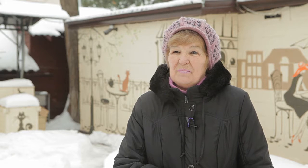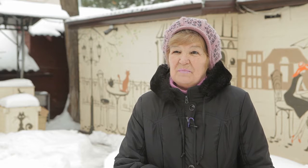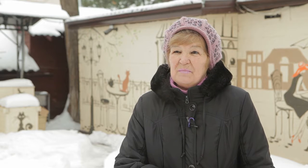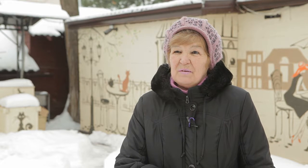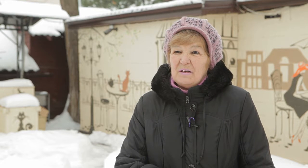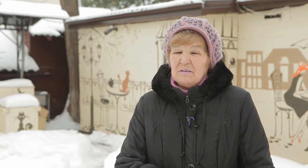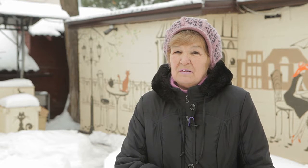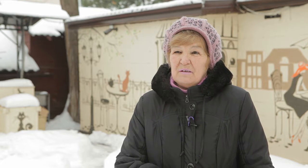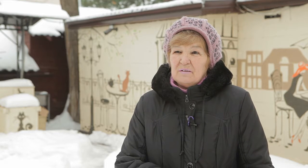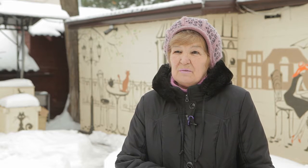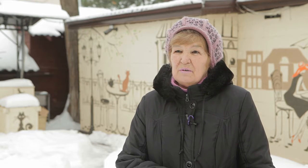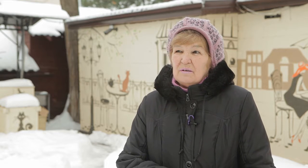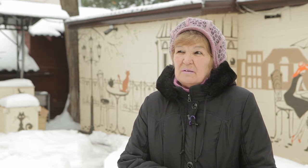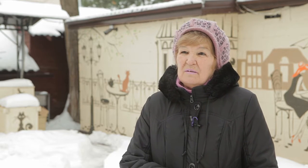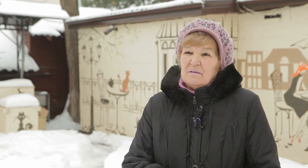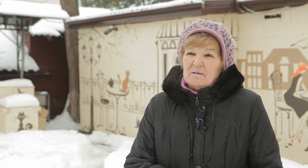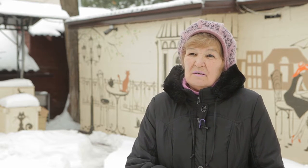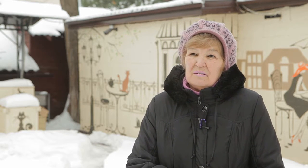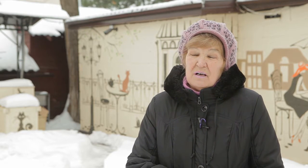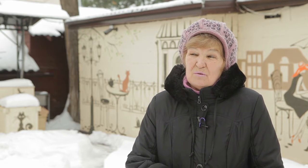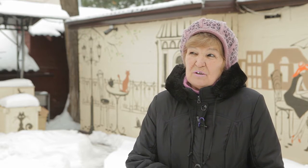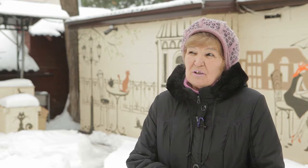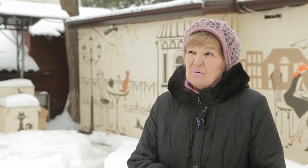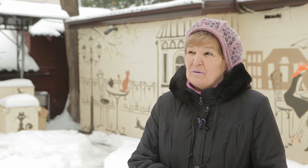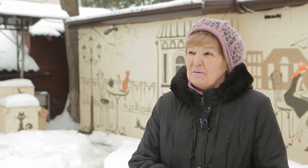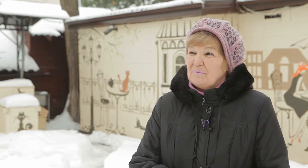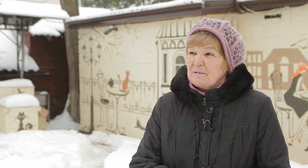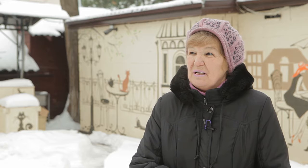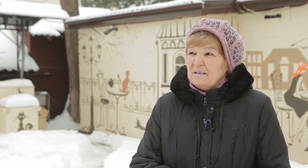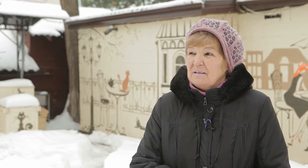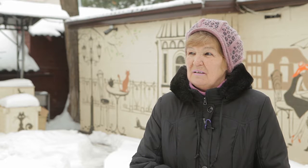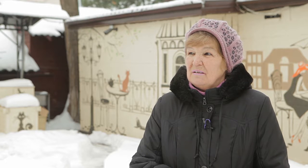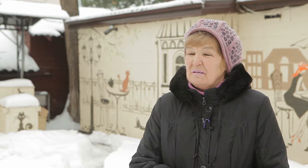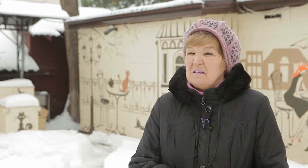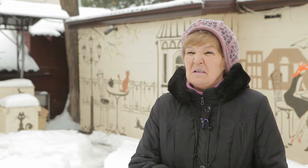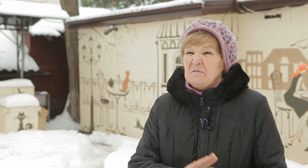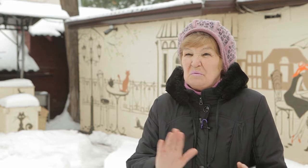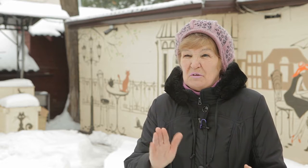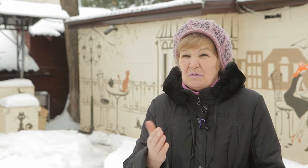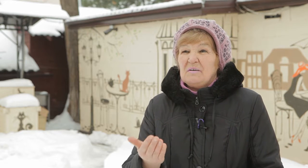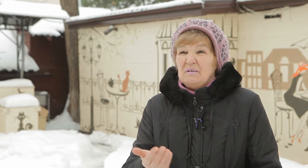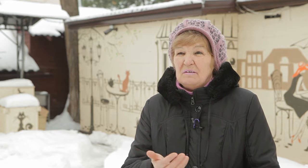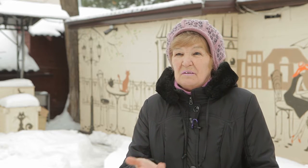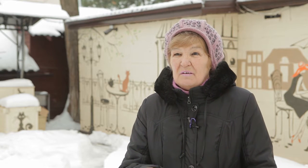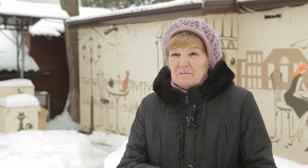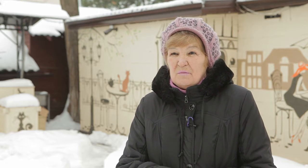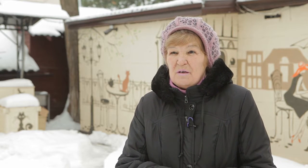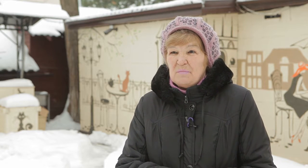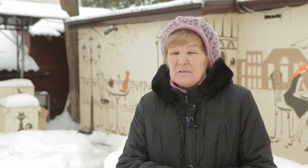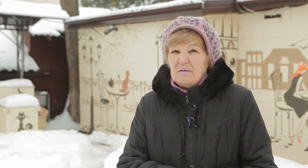речь. А так сразу. Сразу тяжело ее познать, если ты вообще, вот как вы, не имеете представления,